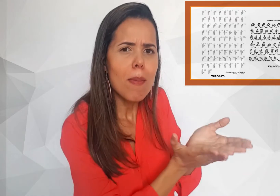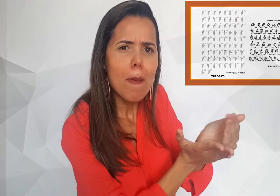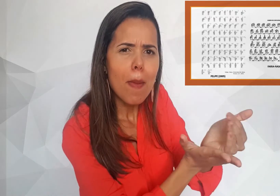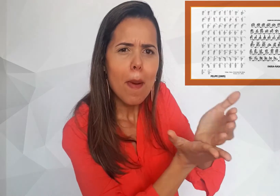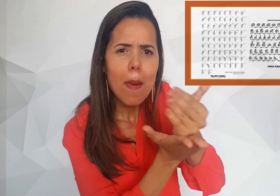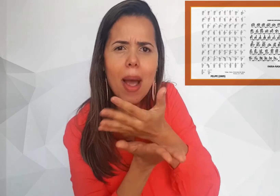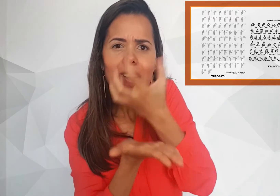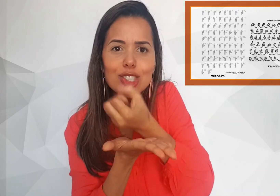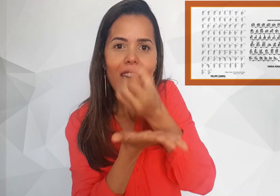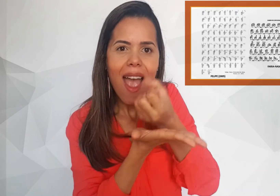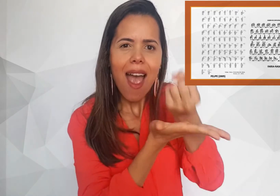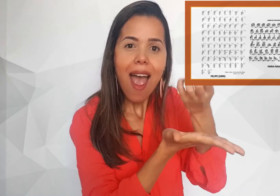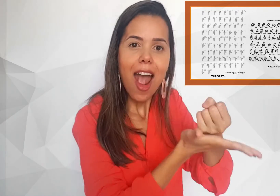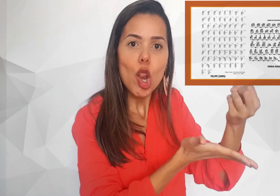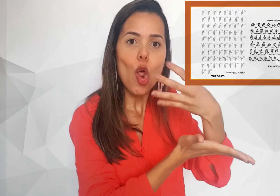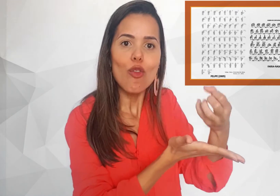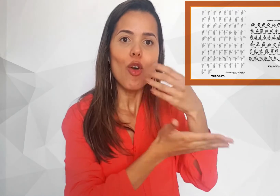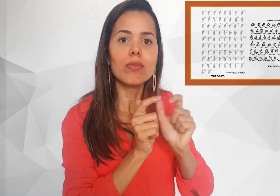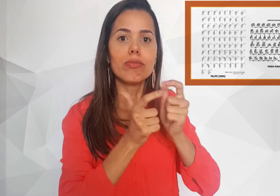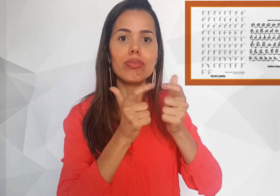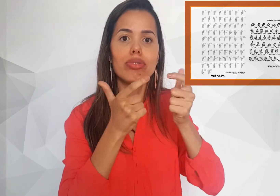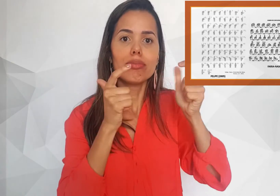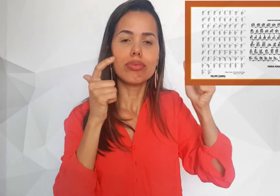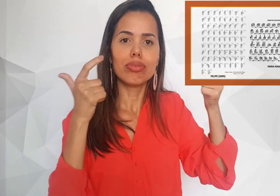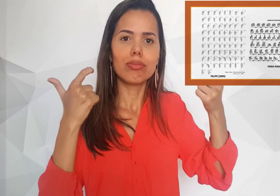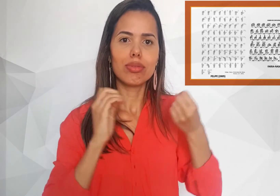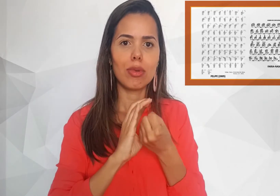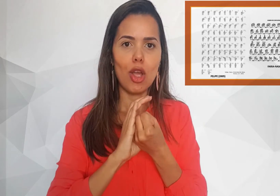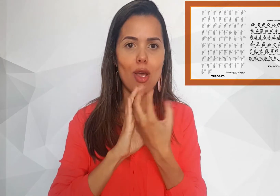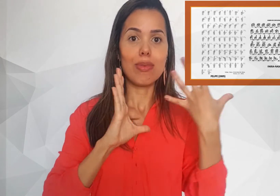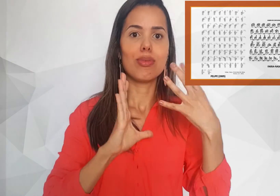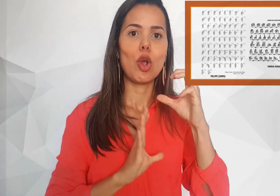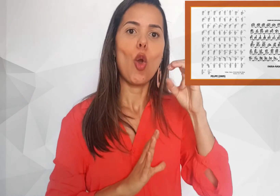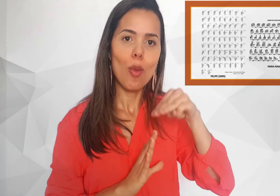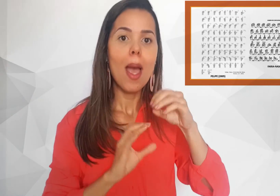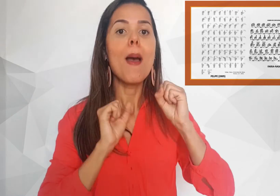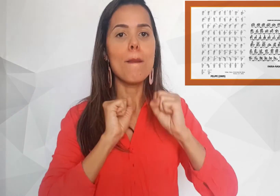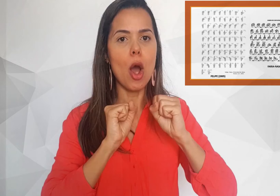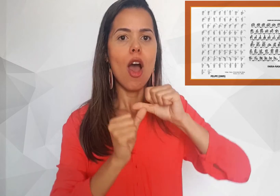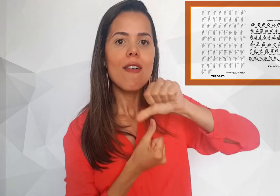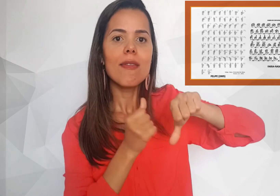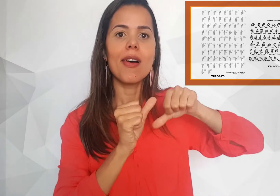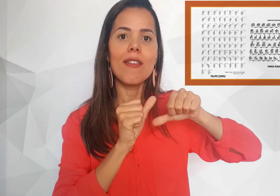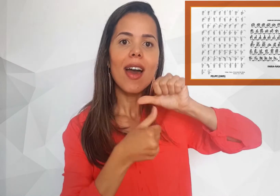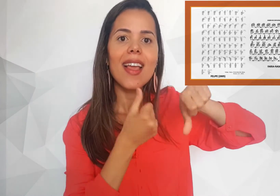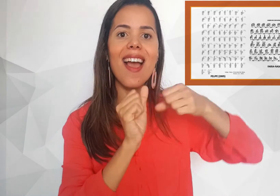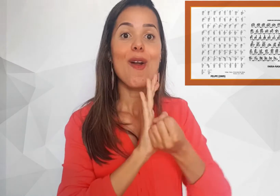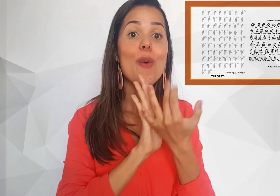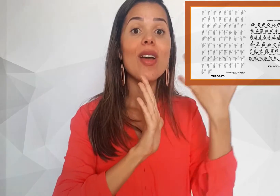formas de mãos que ainda não foram descritas ou registradas, né, em dada língua de sinais. Então, por isso que esse número aí pode variar